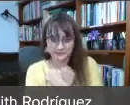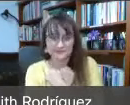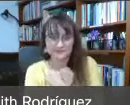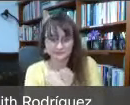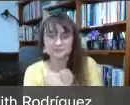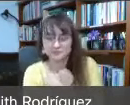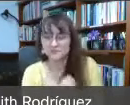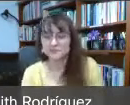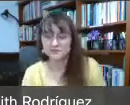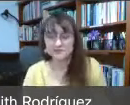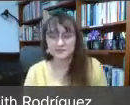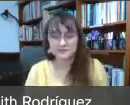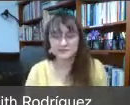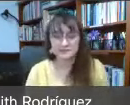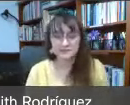las cápsulas de amor.